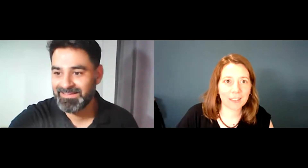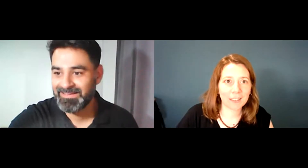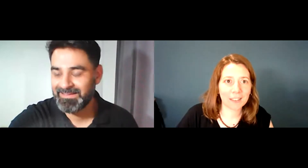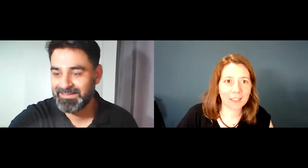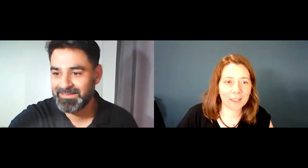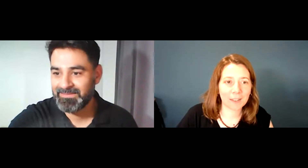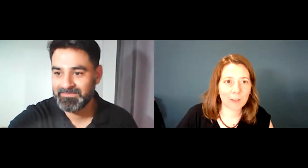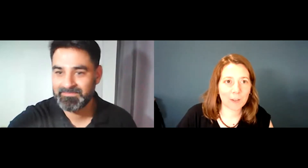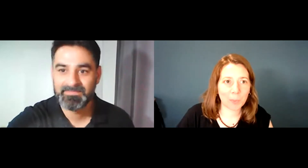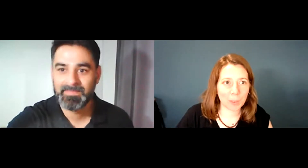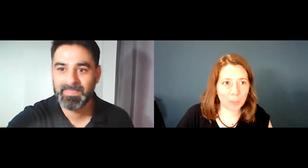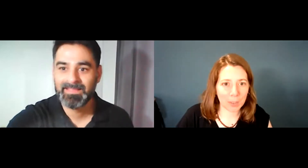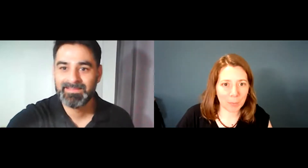No me